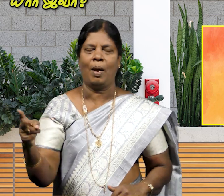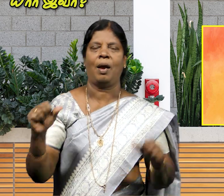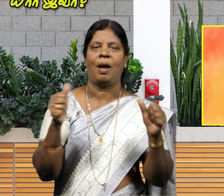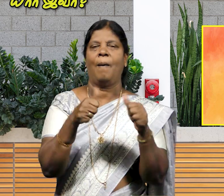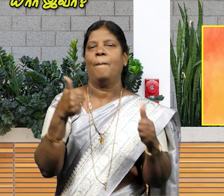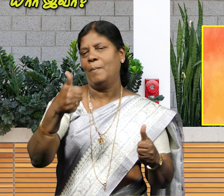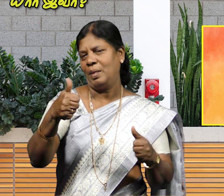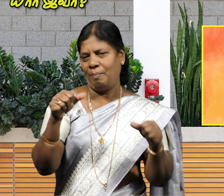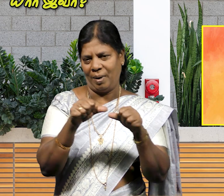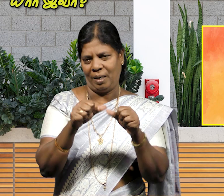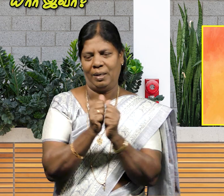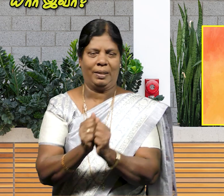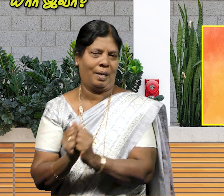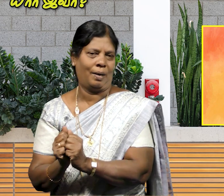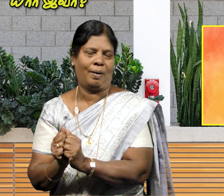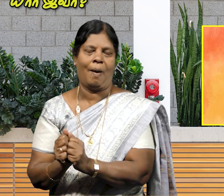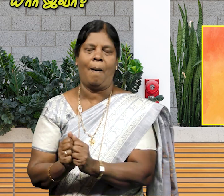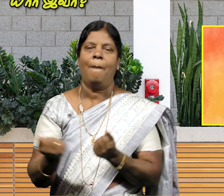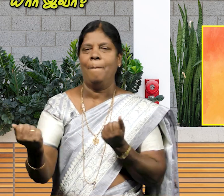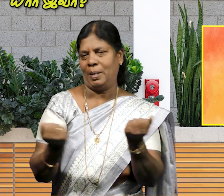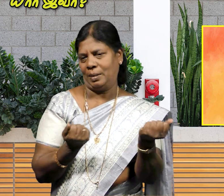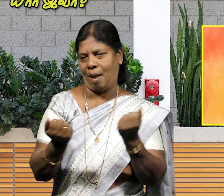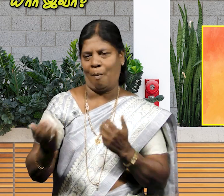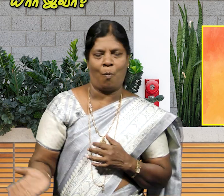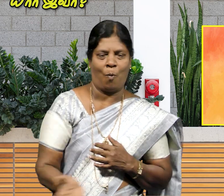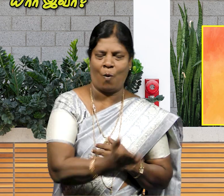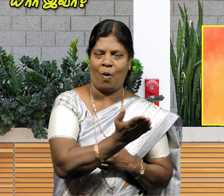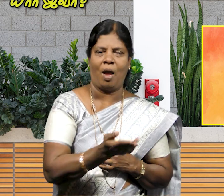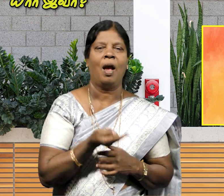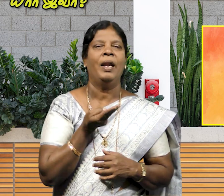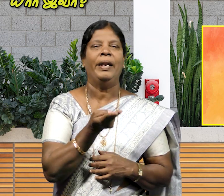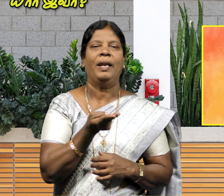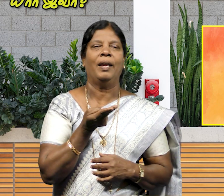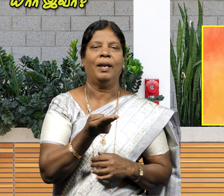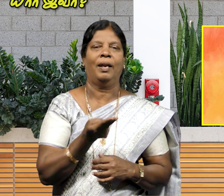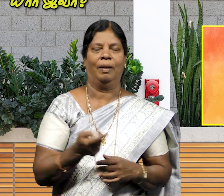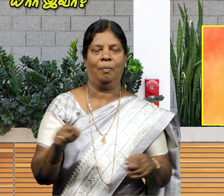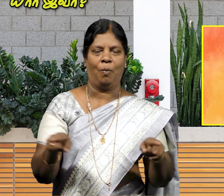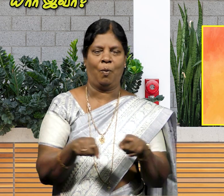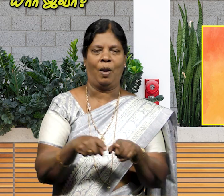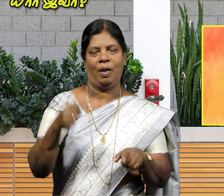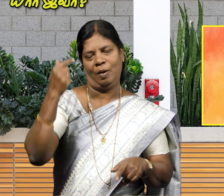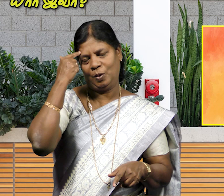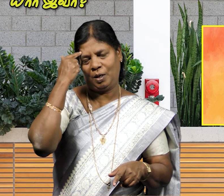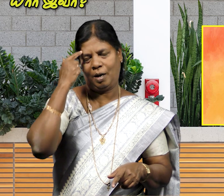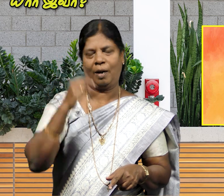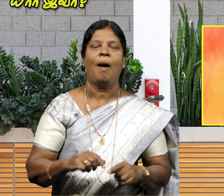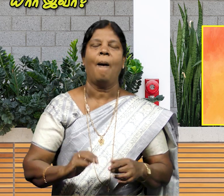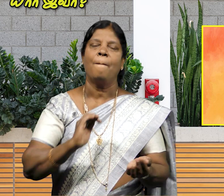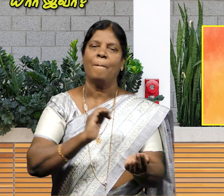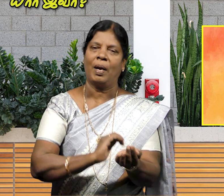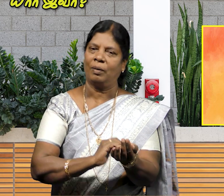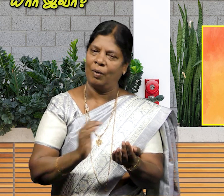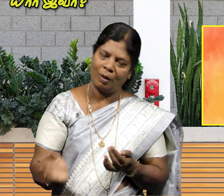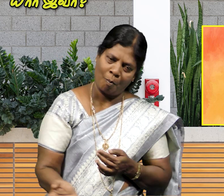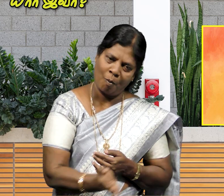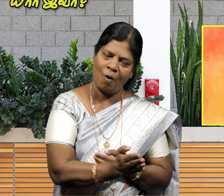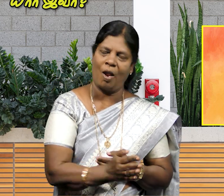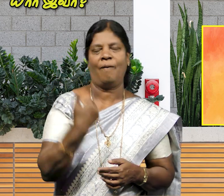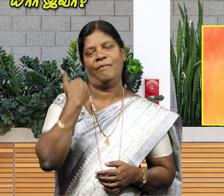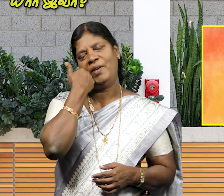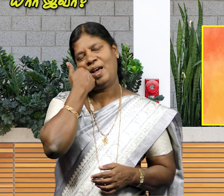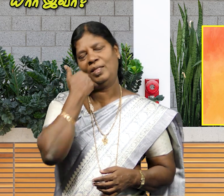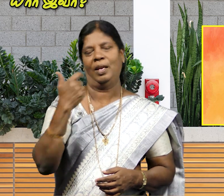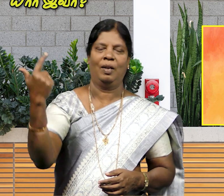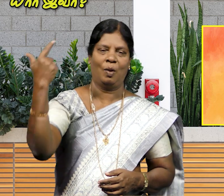பலவிதமாக மதிப்பீடு செய்கிறார்கள். பேருந்தில் போனால் நடத்துனர் நம்மை ஒரு பயணச்சீட்டாக பார்க்கிறார், மருத்துவர் நம்மை